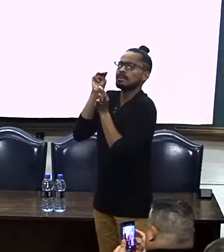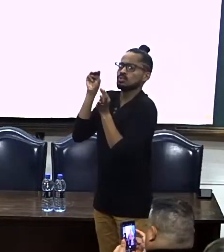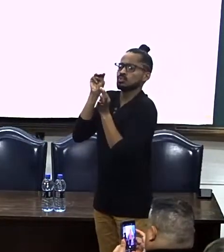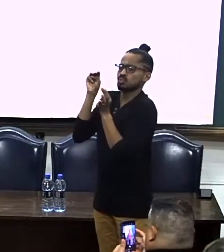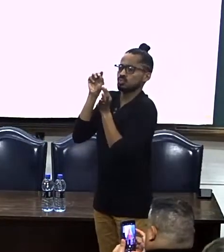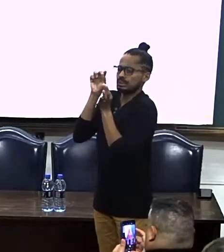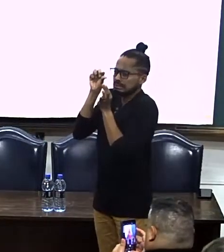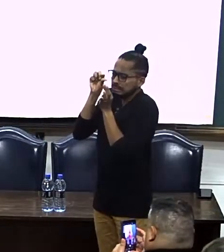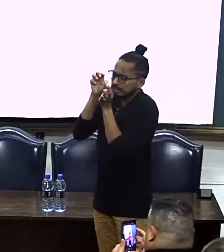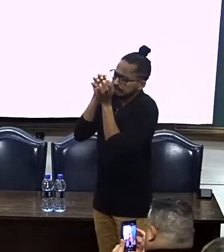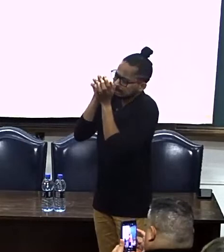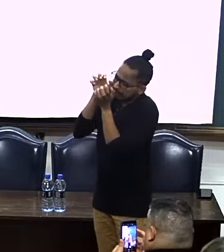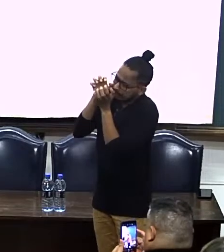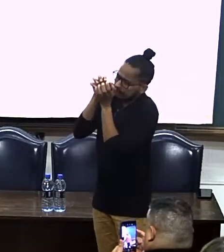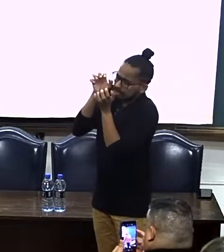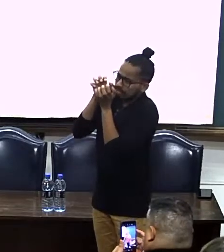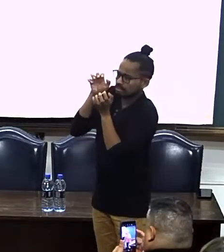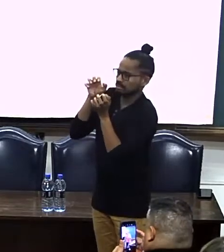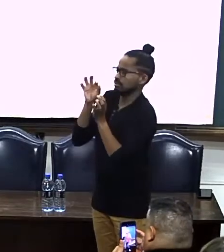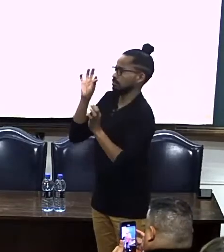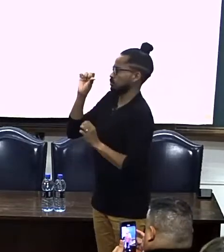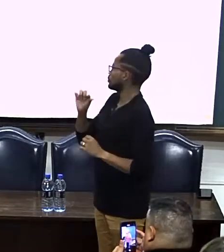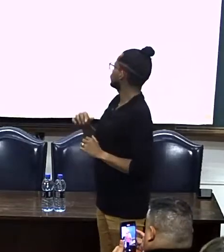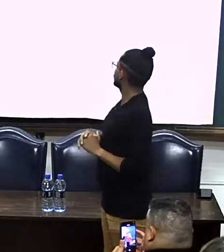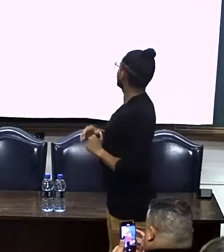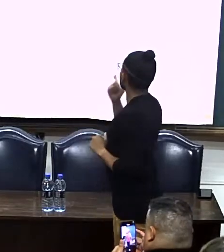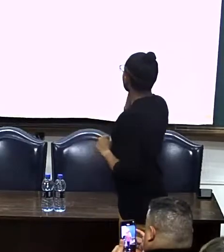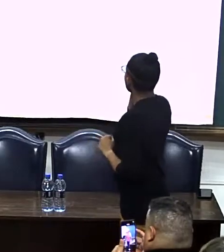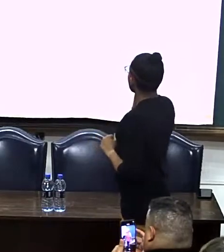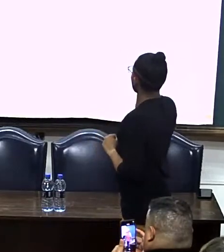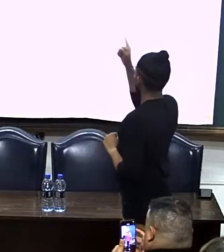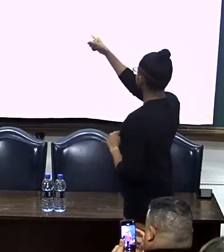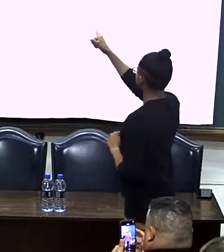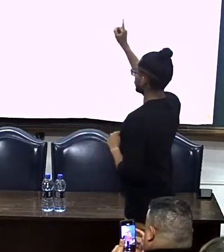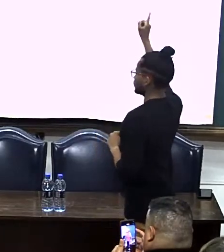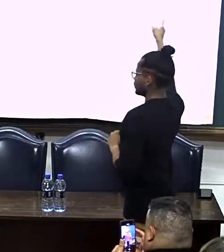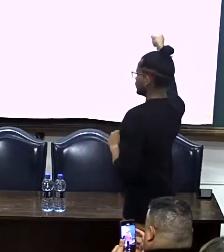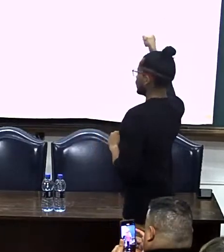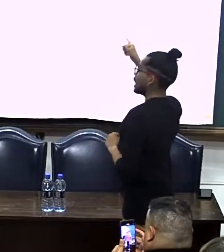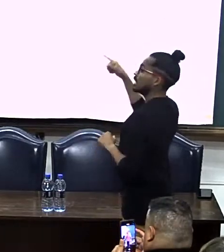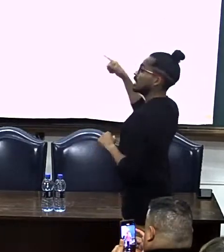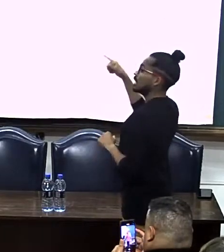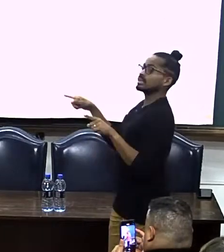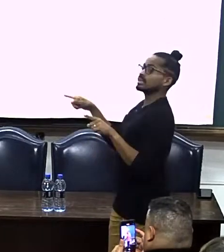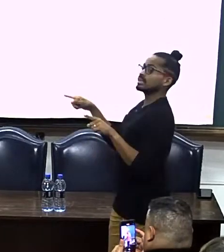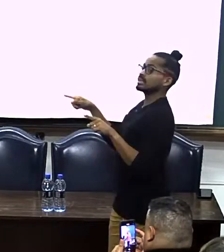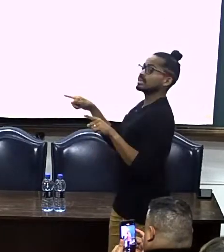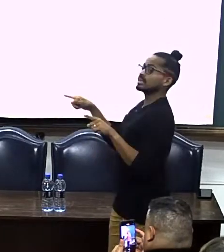But also, the jaw opens more for prominence.